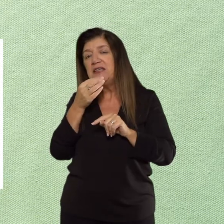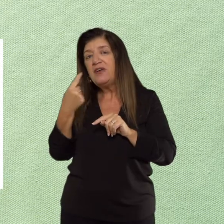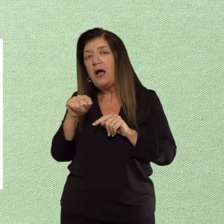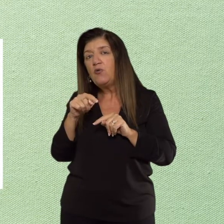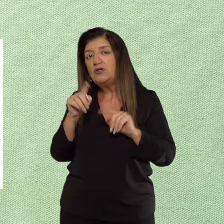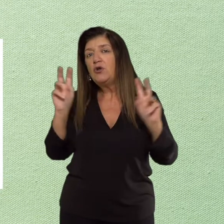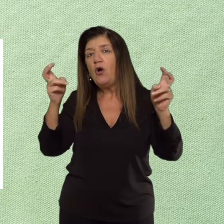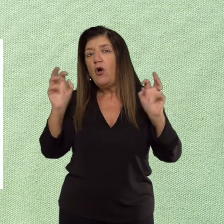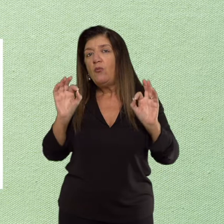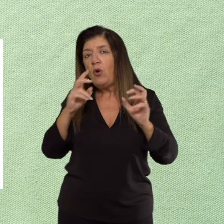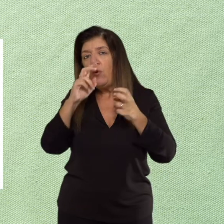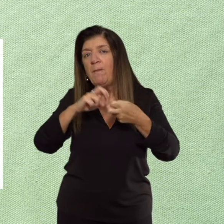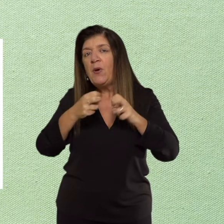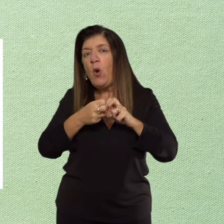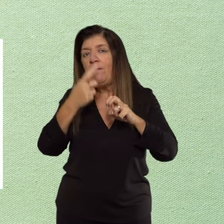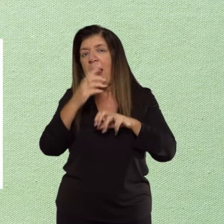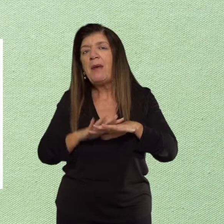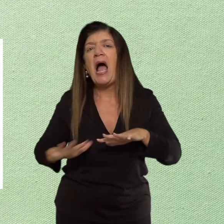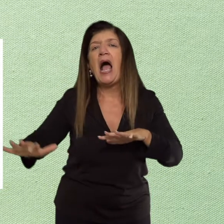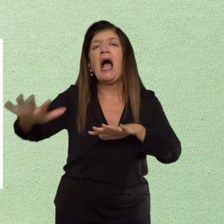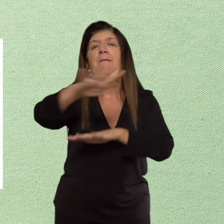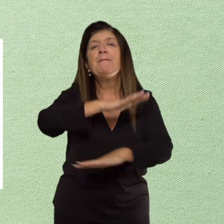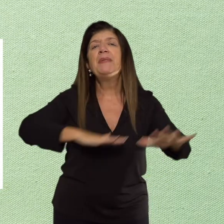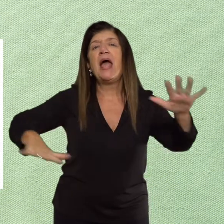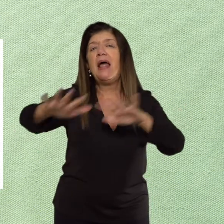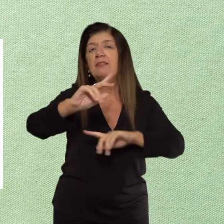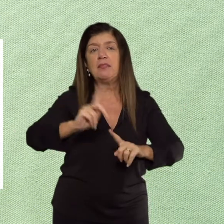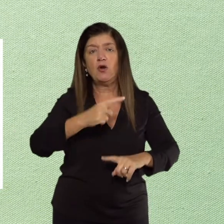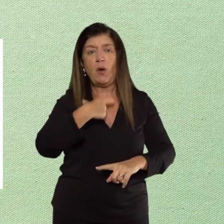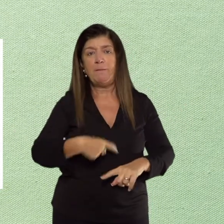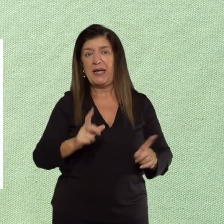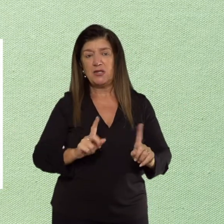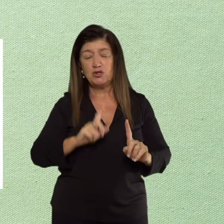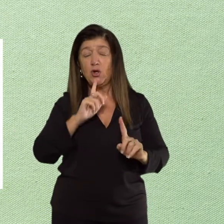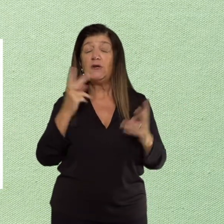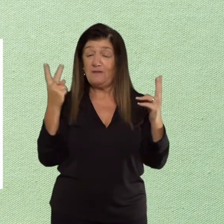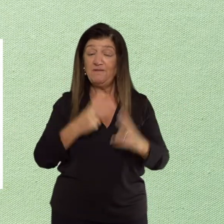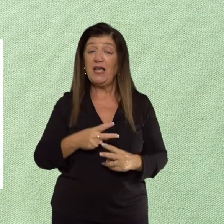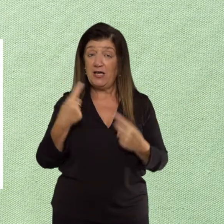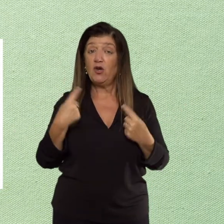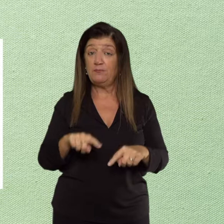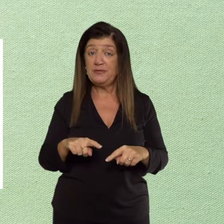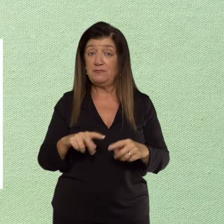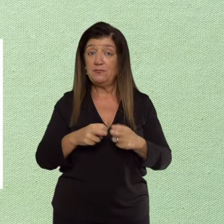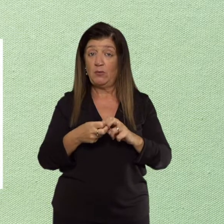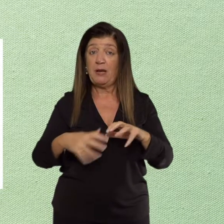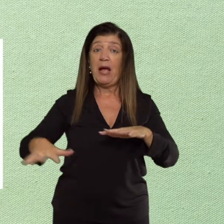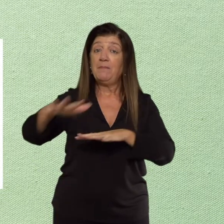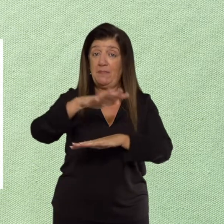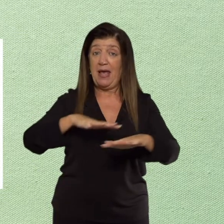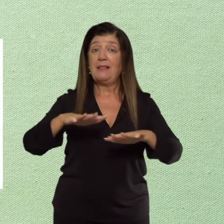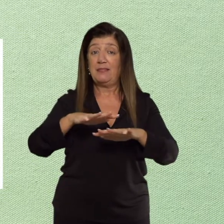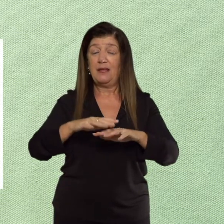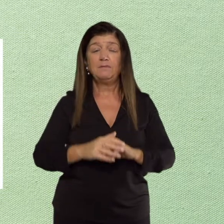va, l'handicap è ambientale più che la condizione in cui si è. Sì. Ok, bene, sotto questo aspetto mi sarebbe piaciuto